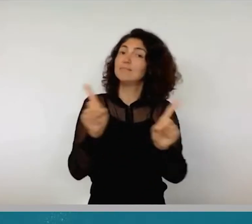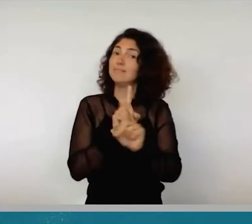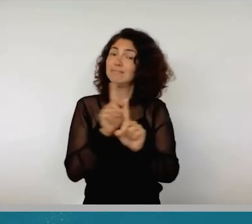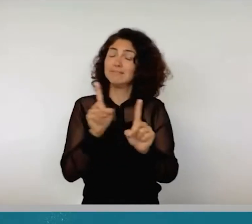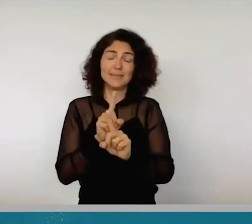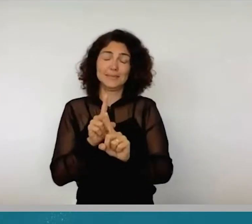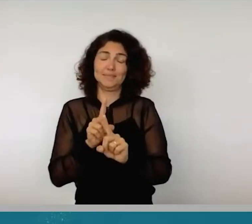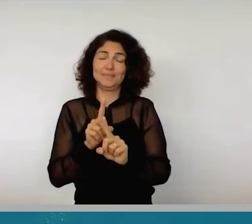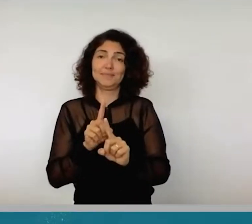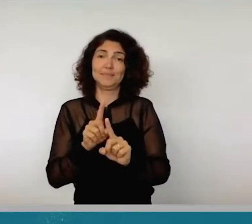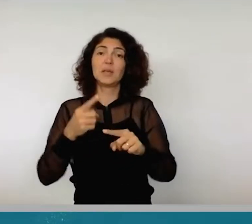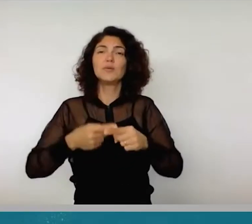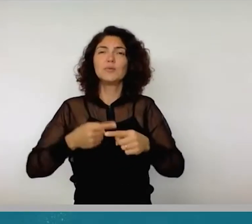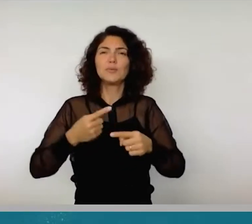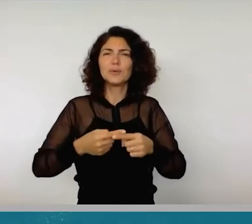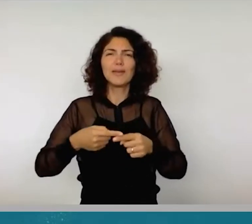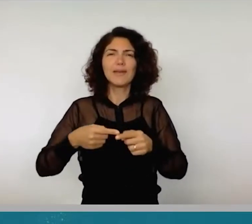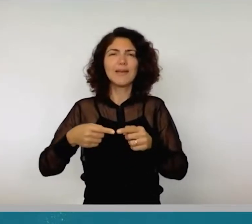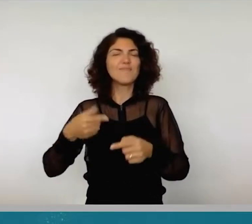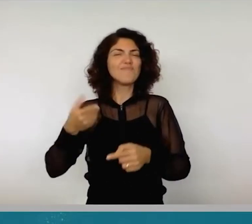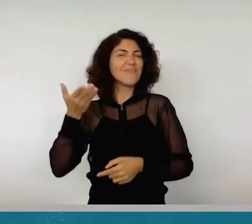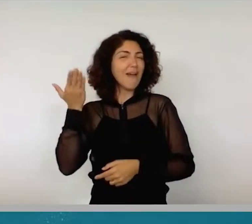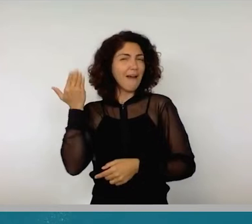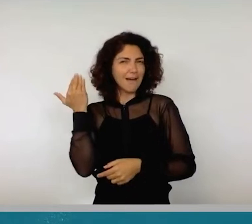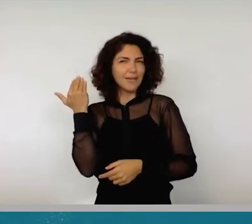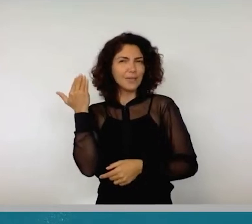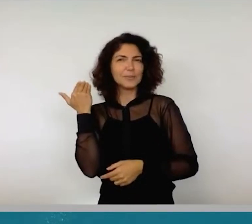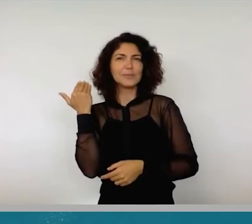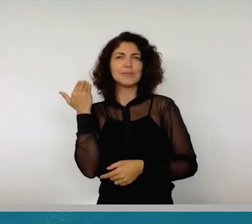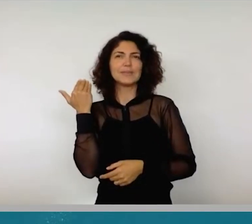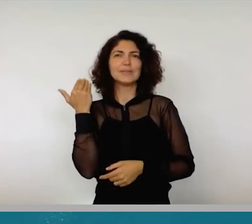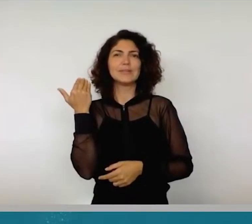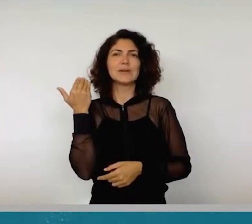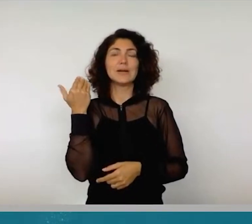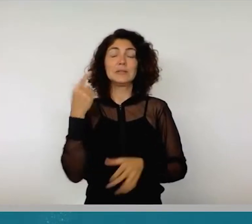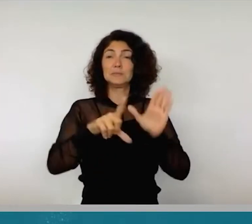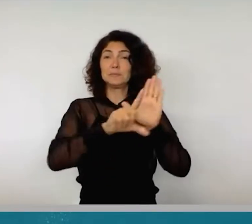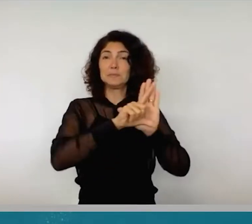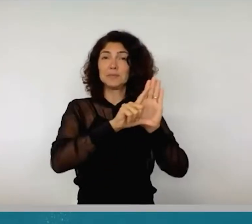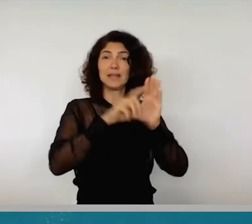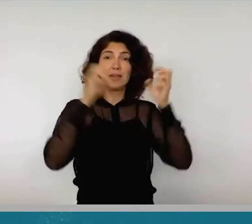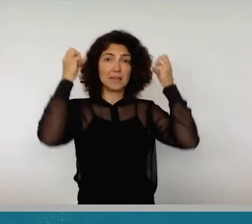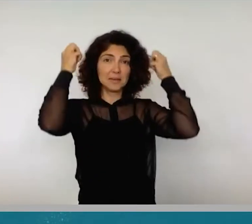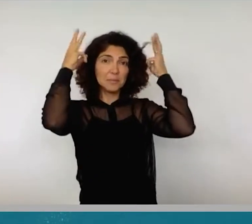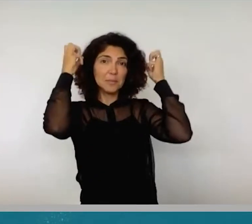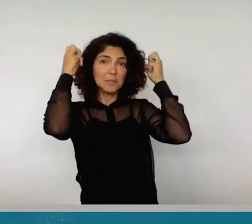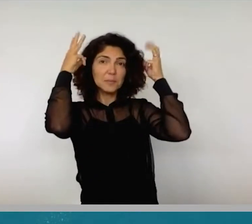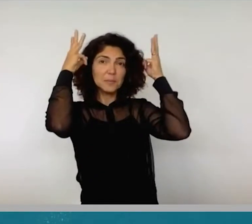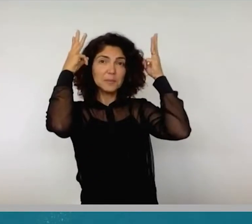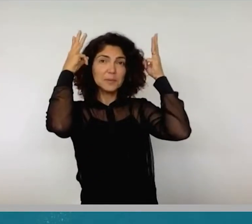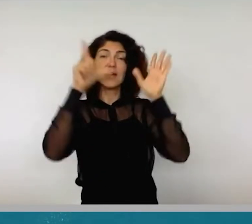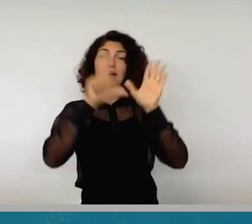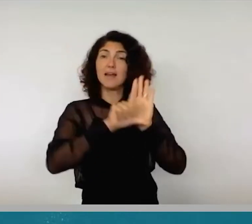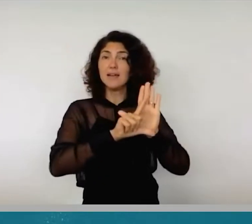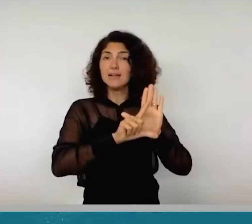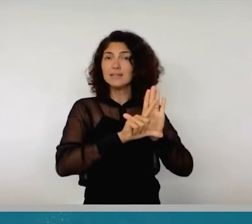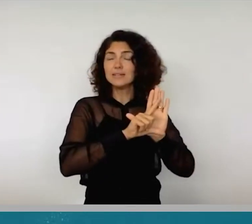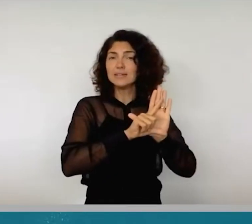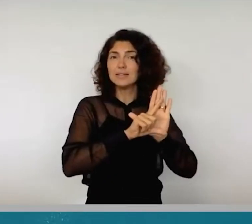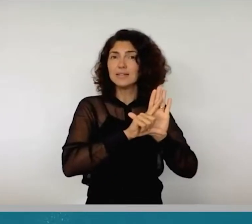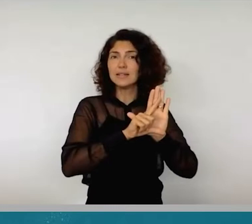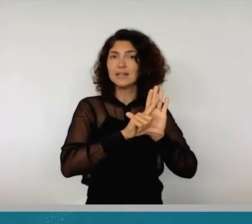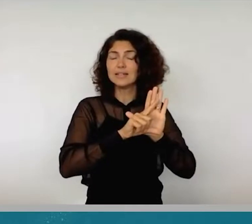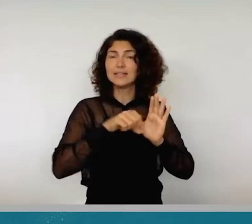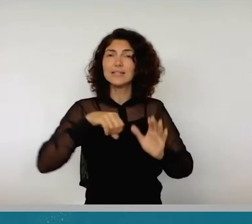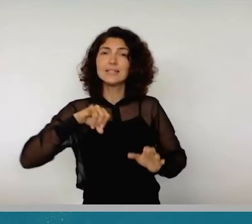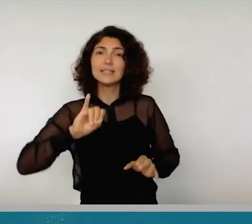o Senhor Jesus decretou a nova lei: se você olhar para uma mulher com a intenção impura, já adulterou com ela.